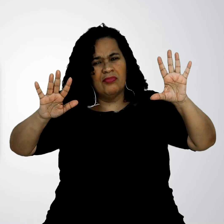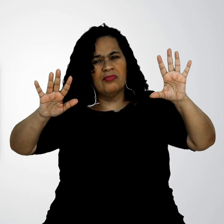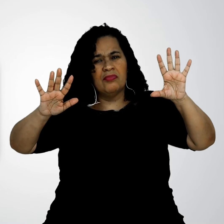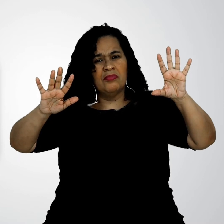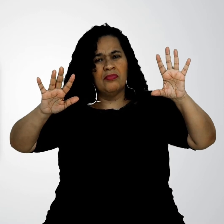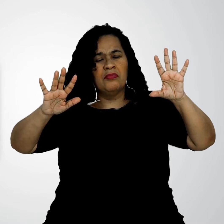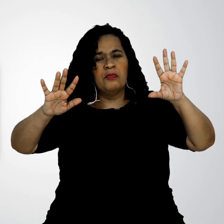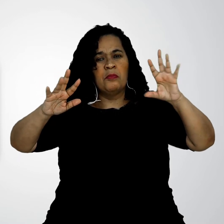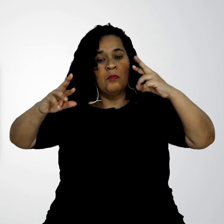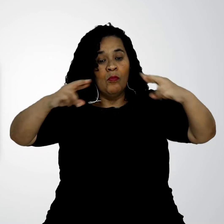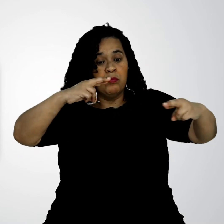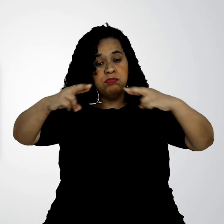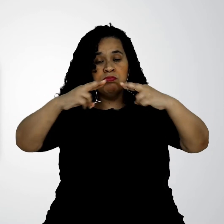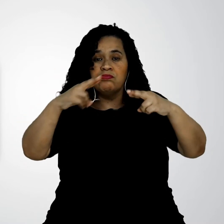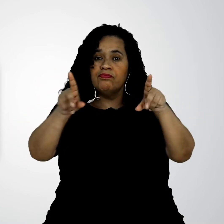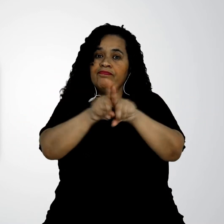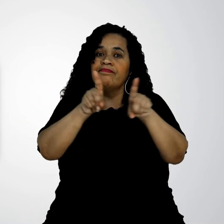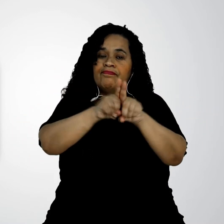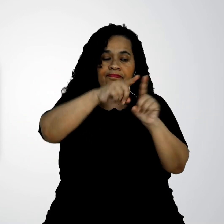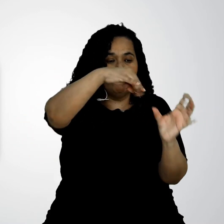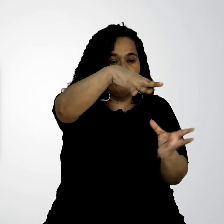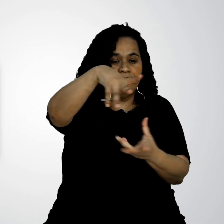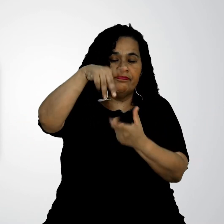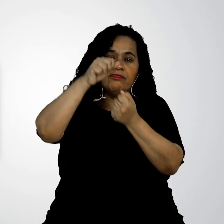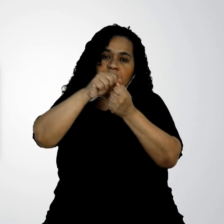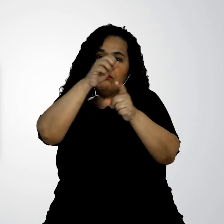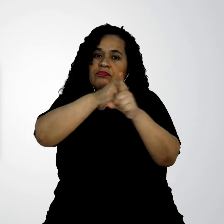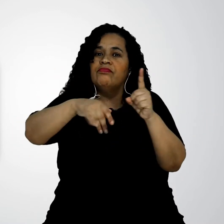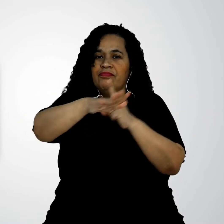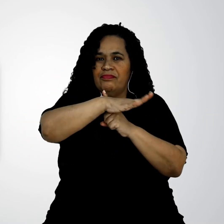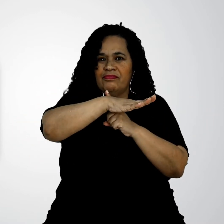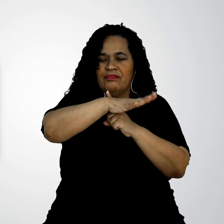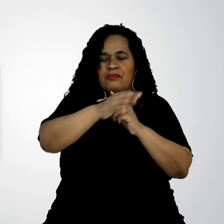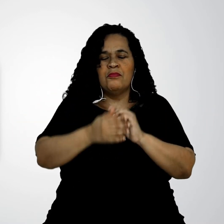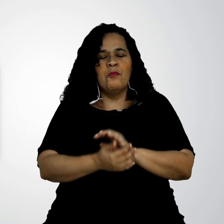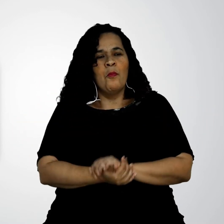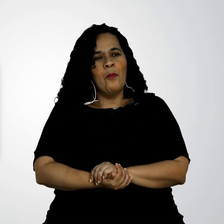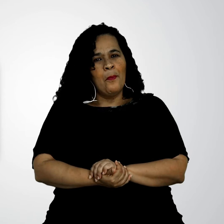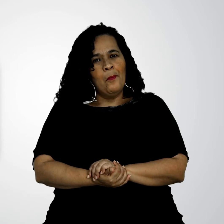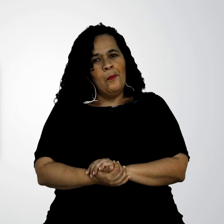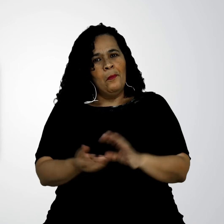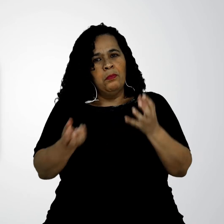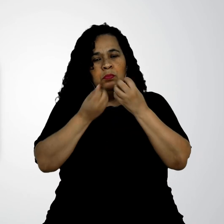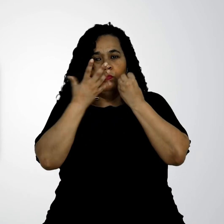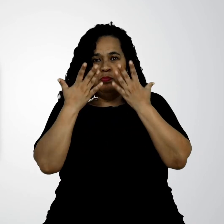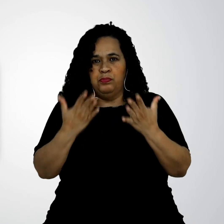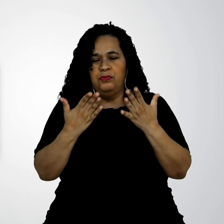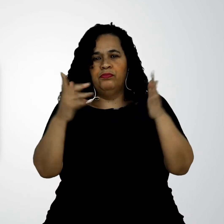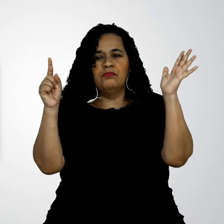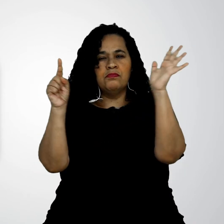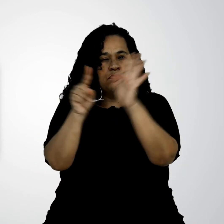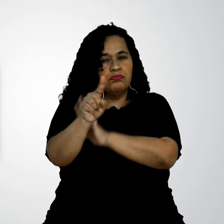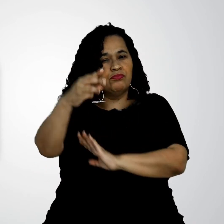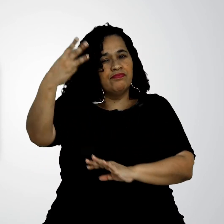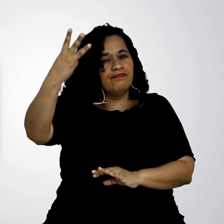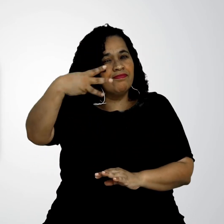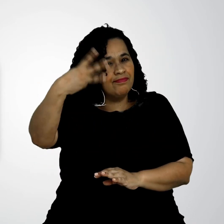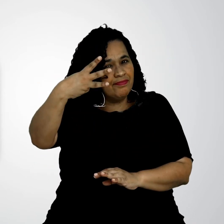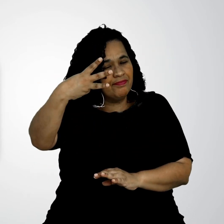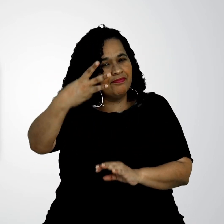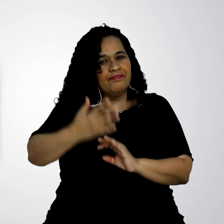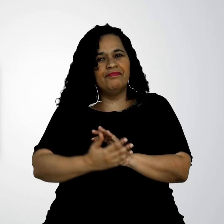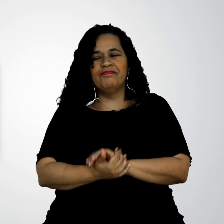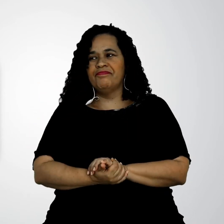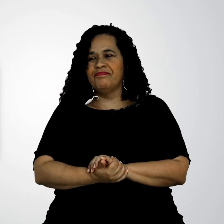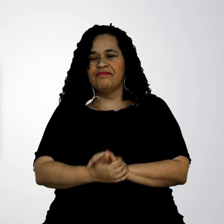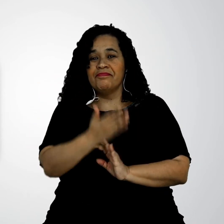biológica com o papel a ser exercido na vida e na sociedade. Legal. Bom, na nossa pergunta de número 3, meu